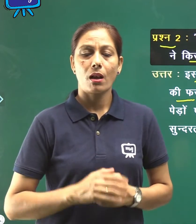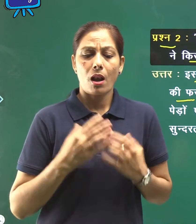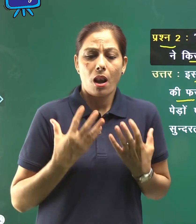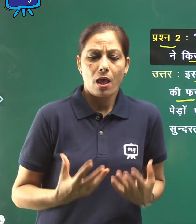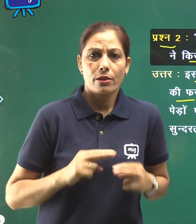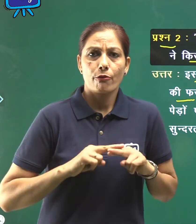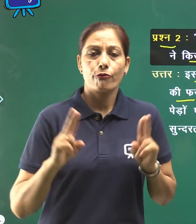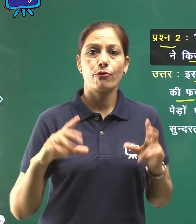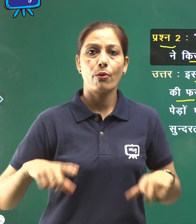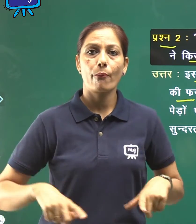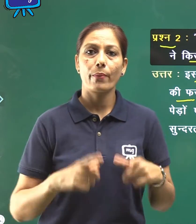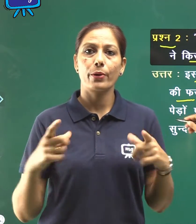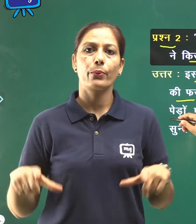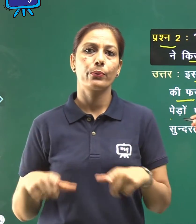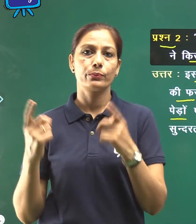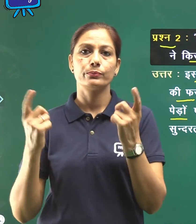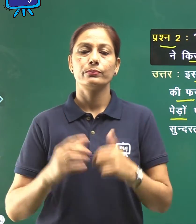लदे पेड़ों